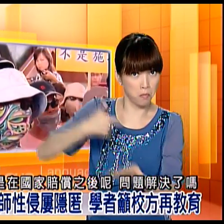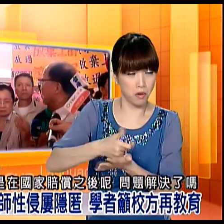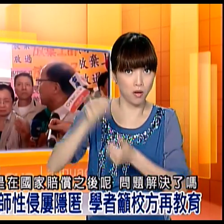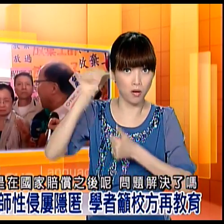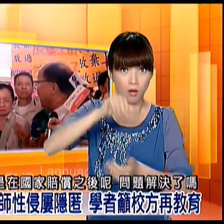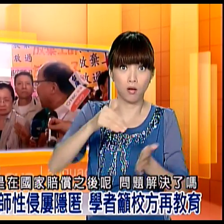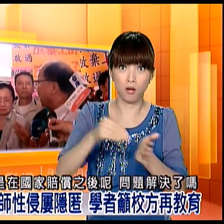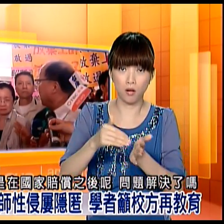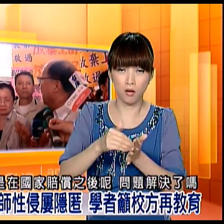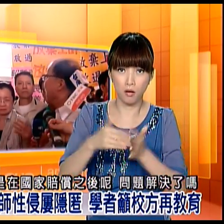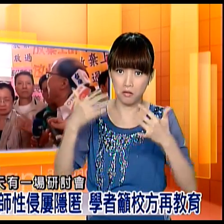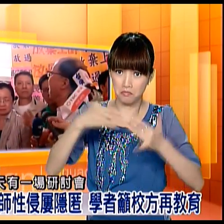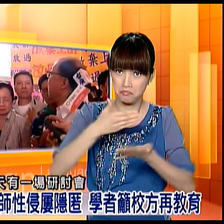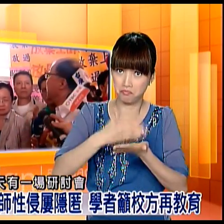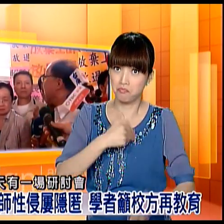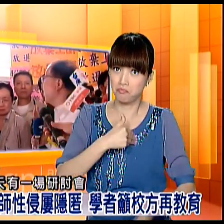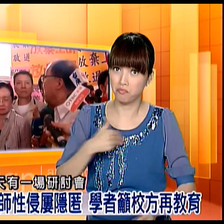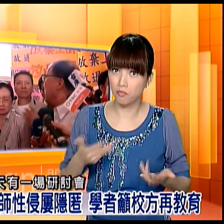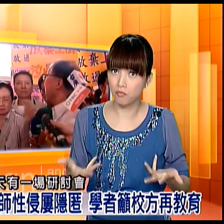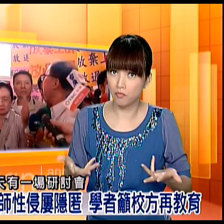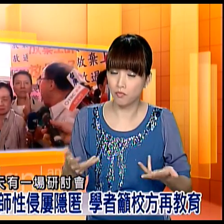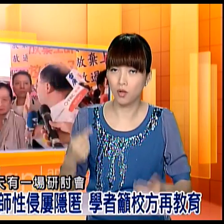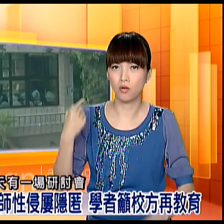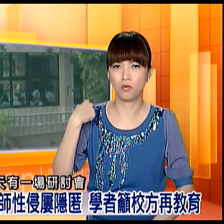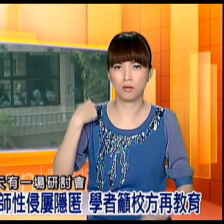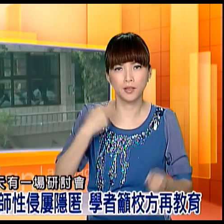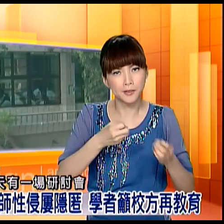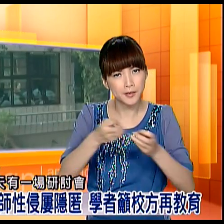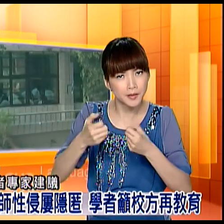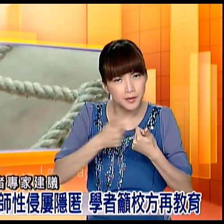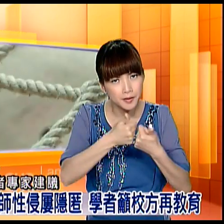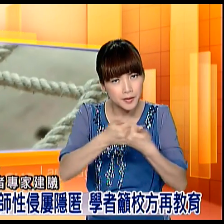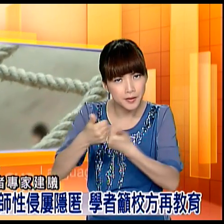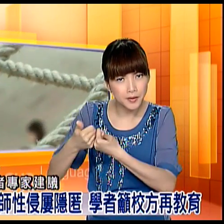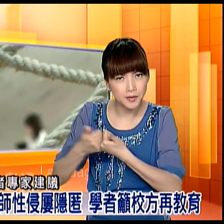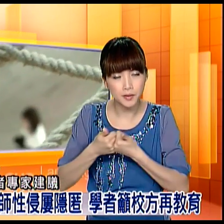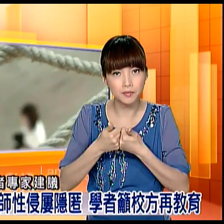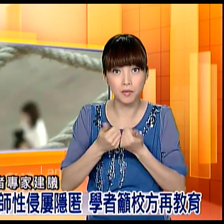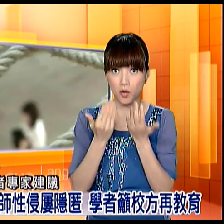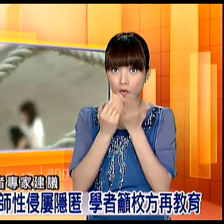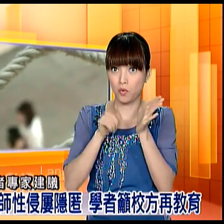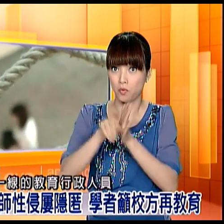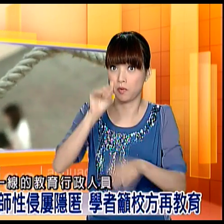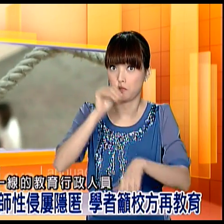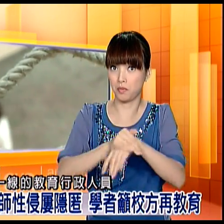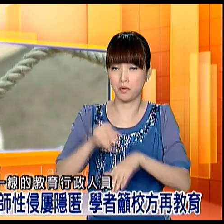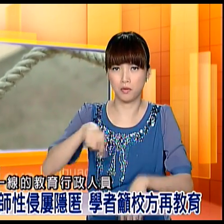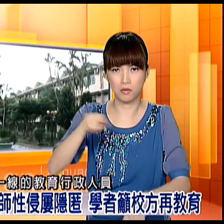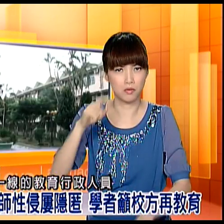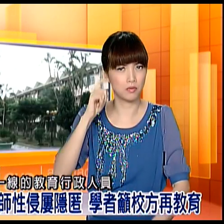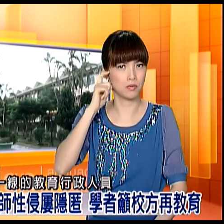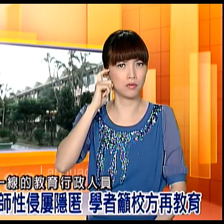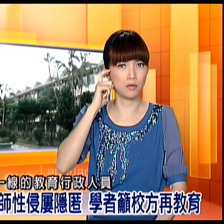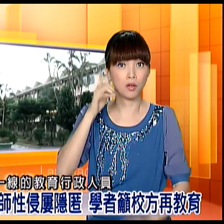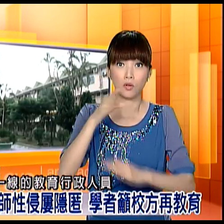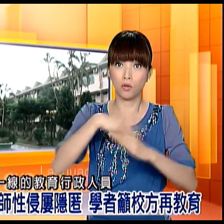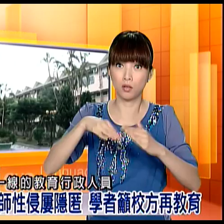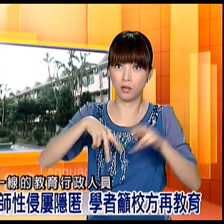解决了吗？昨天有一场研讨会，学者专家建议，第一线的教育行政人员